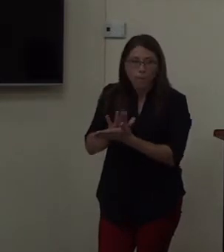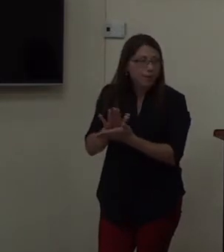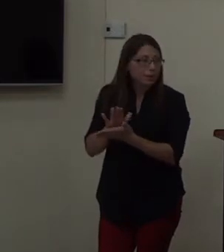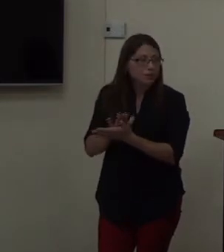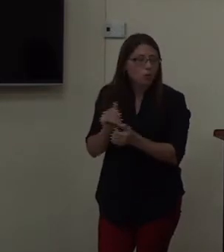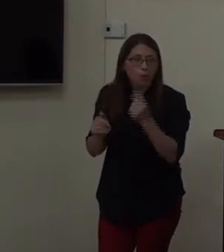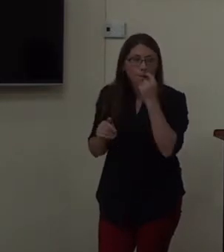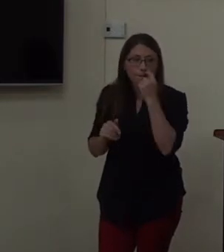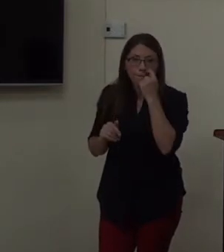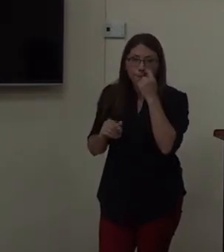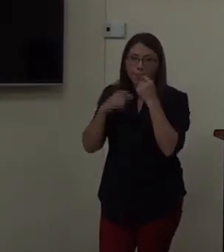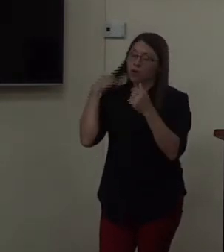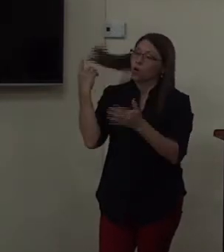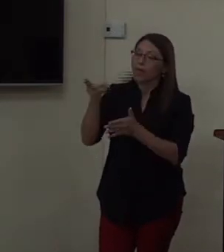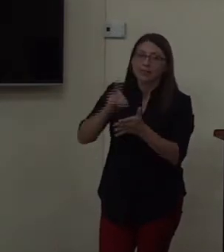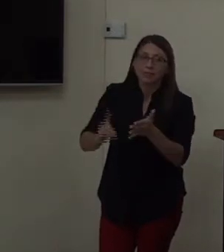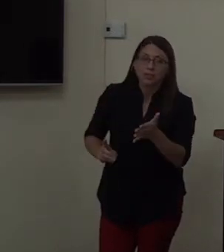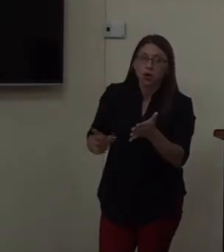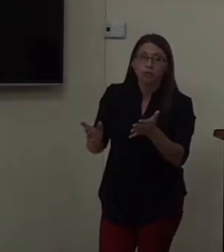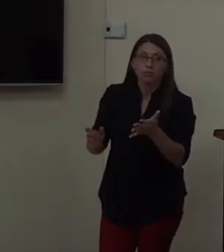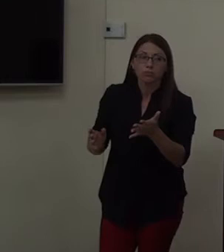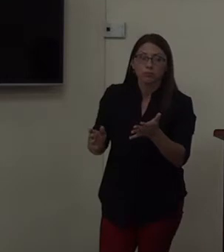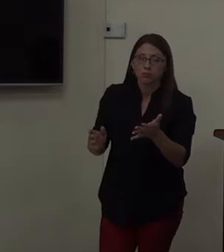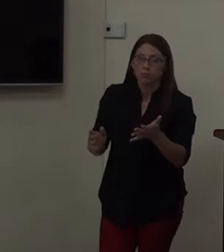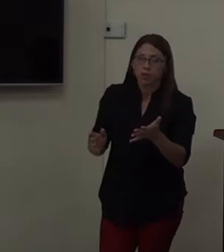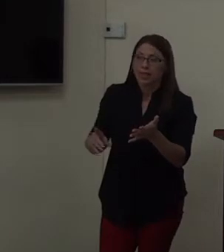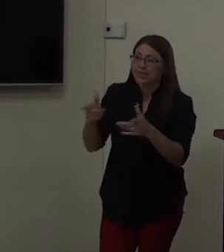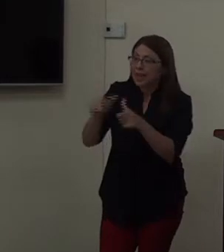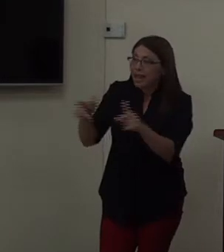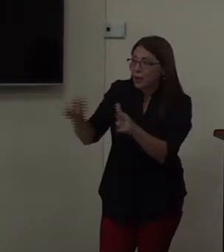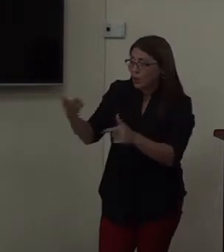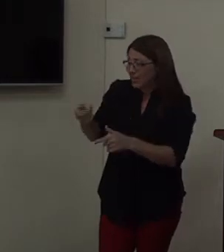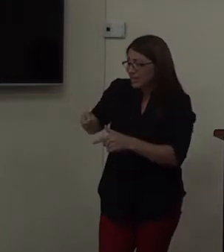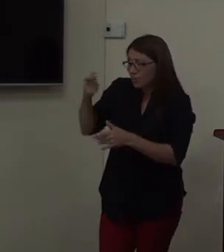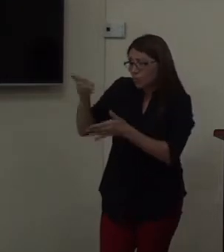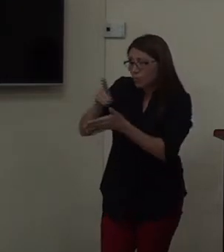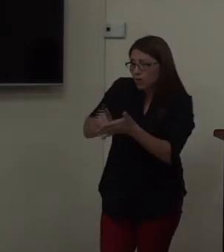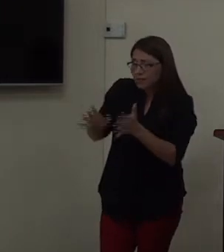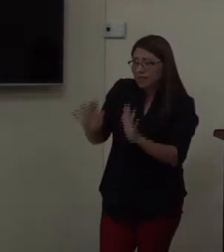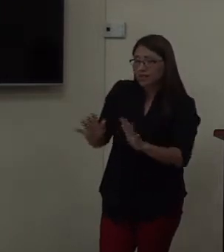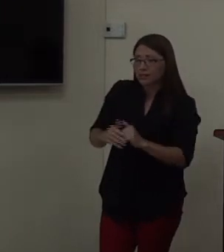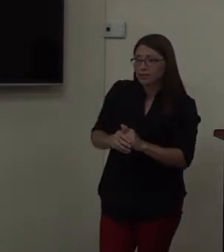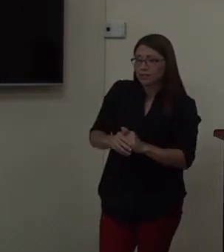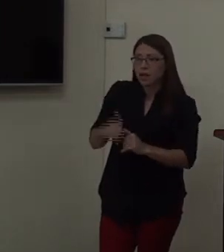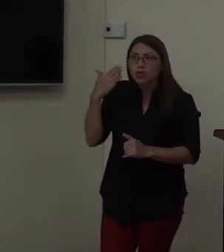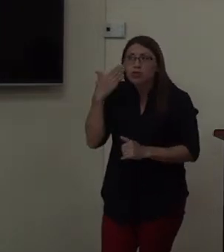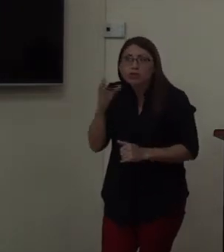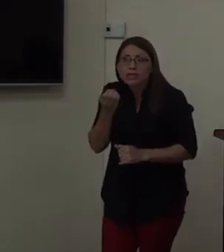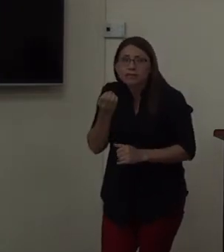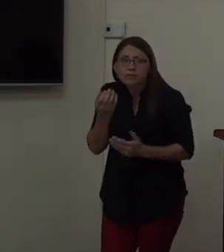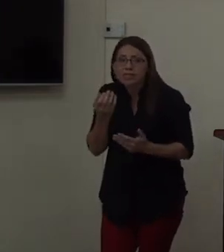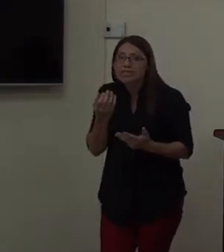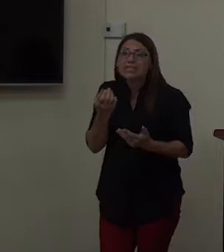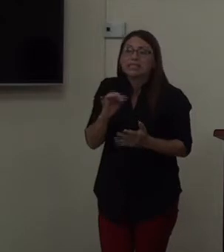o en la descripción de lenguas que hay un poco escritas, No sé si juega algún papel